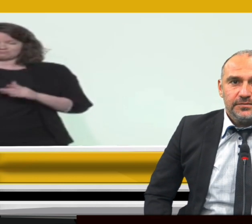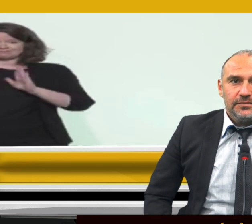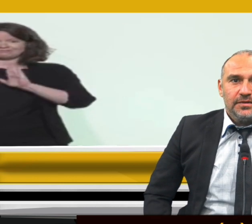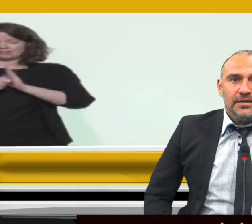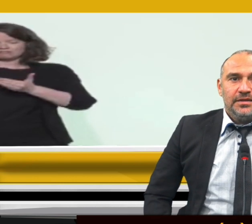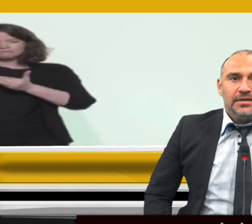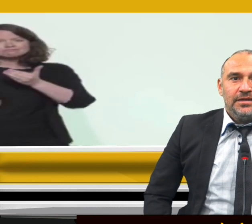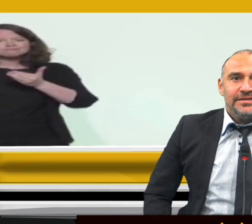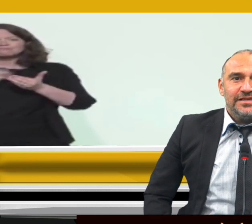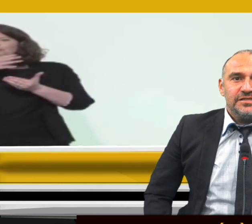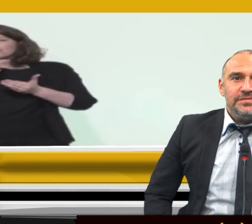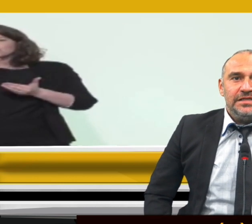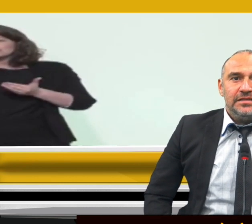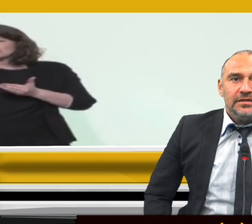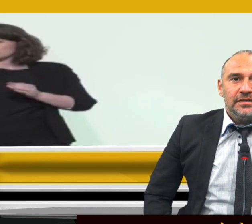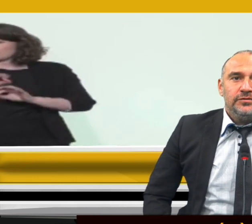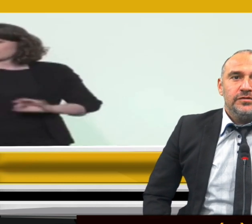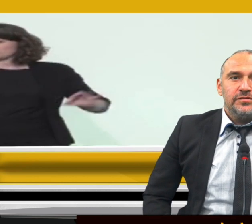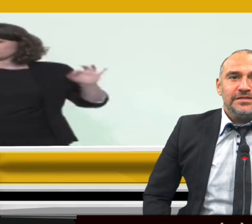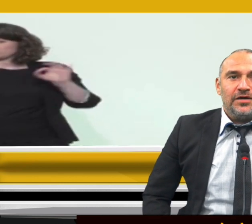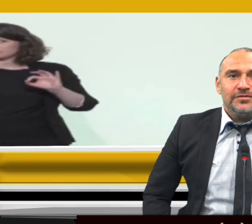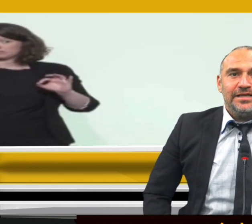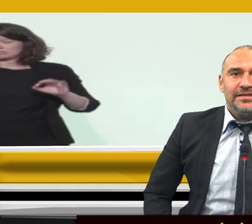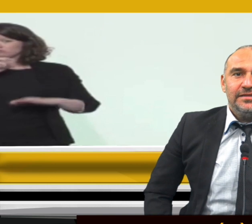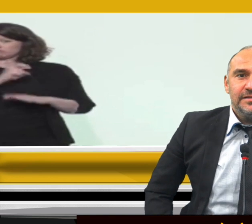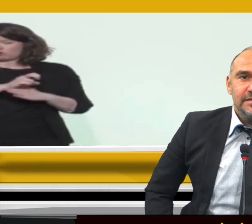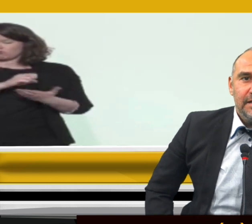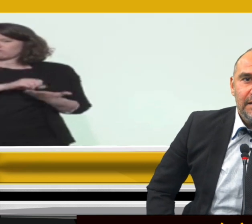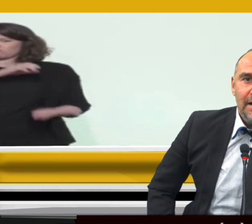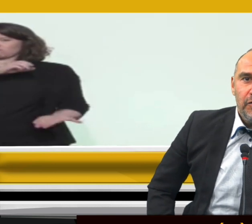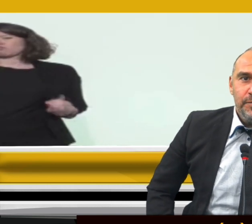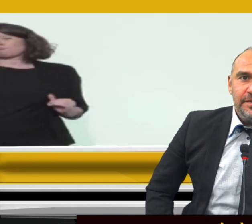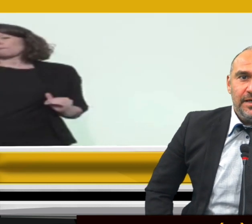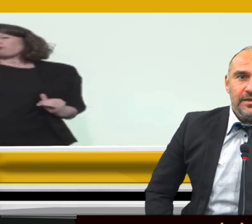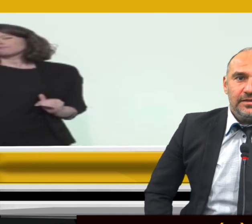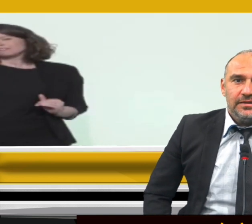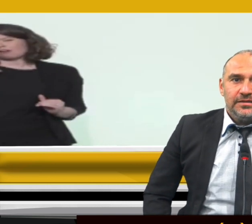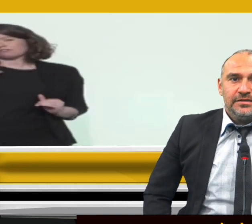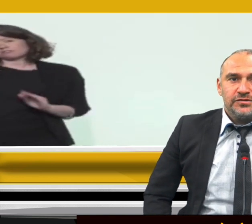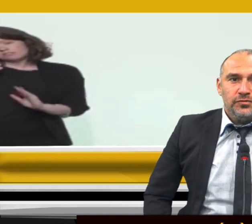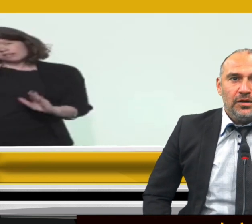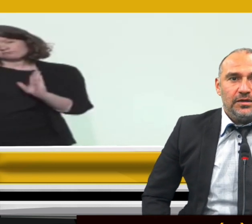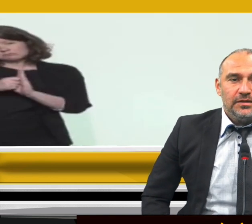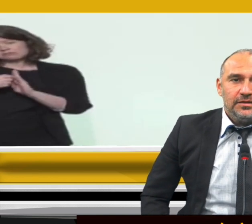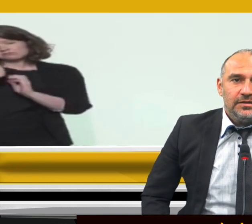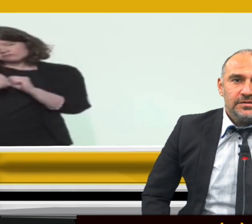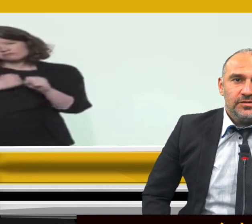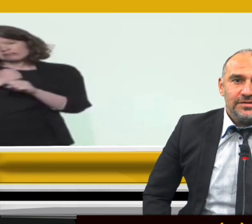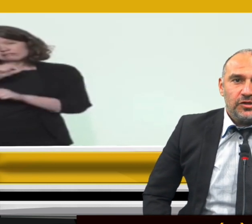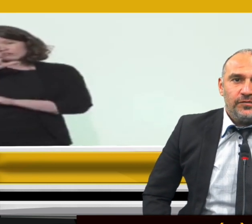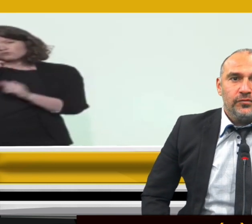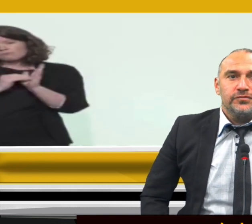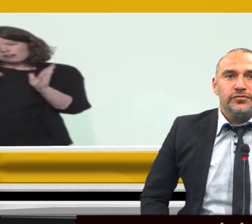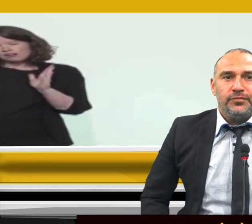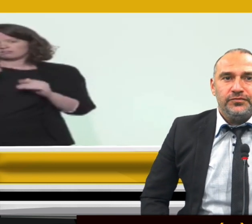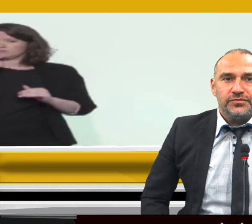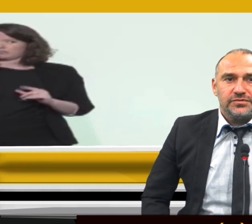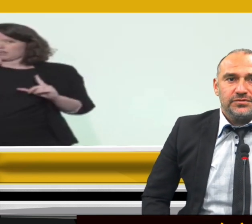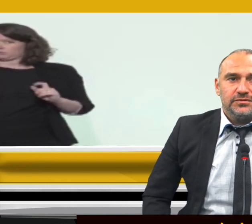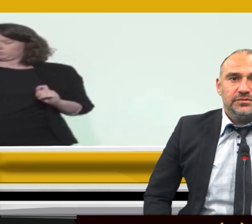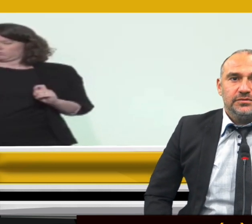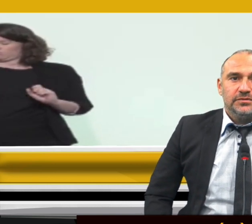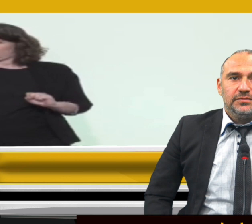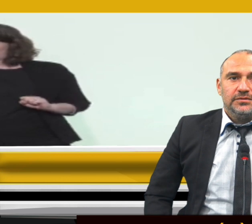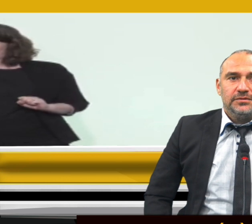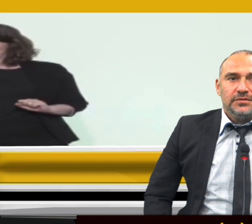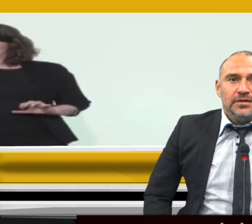plus. 15 244 décès à l'hôpital, soit 191 de